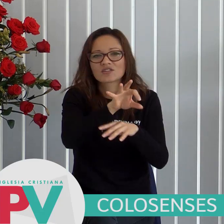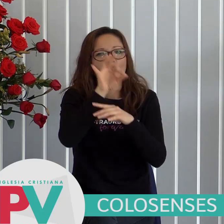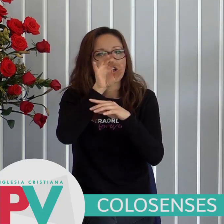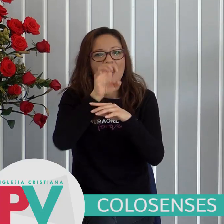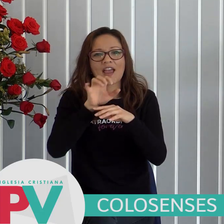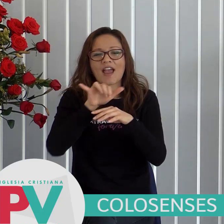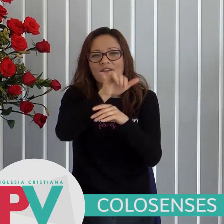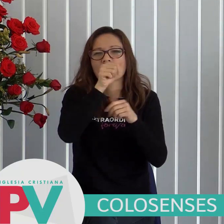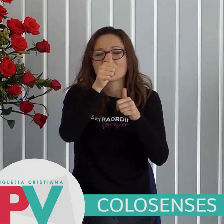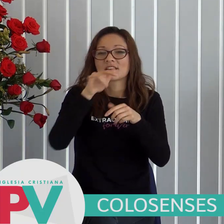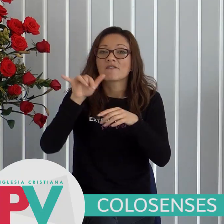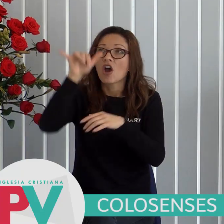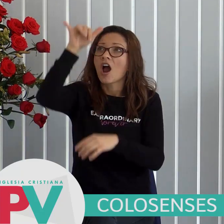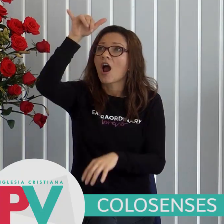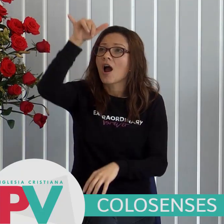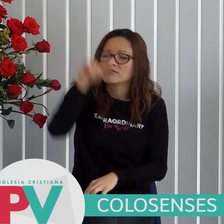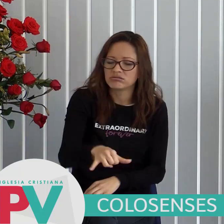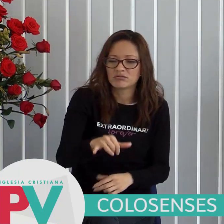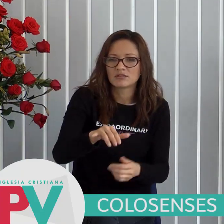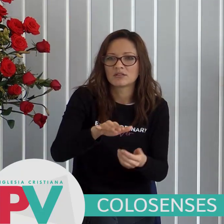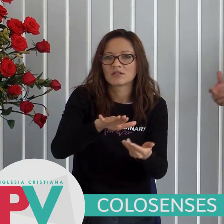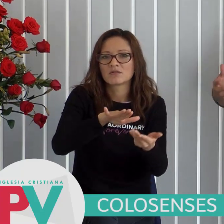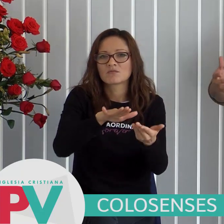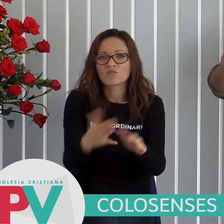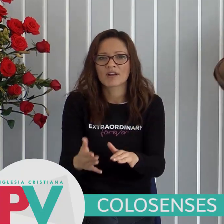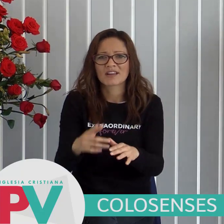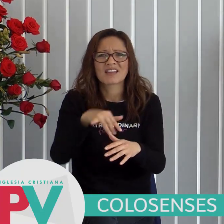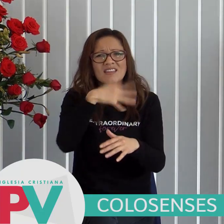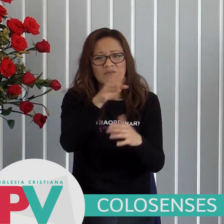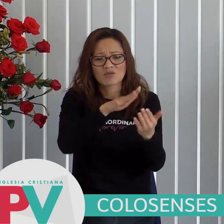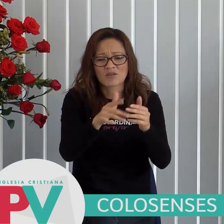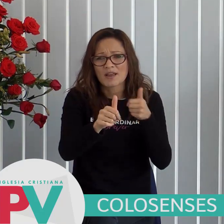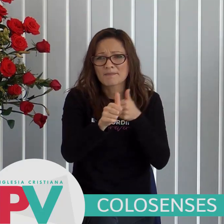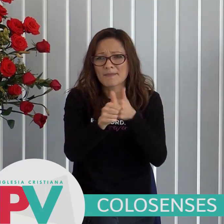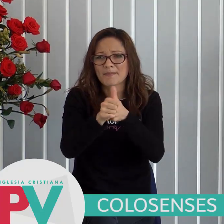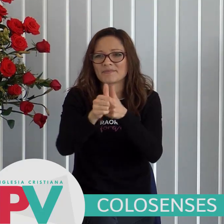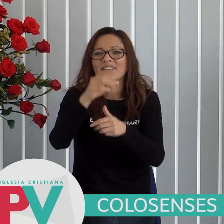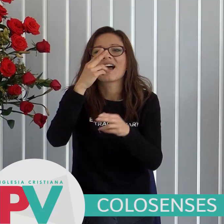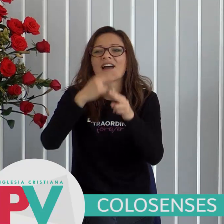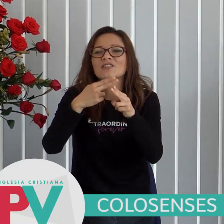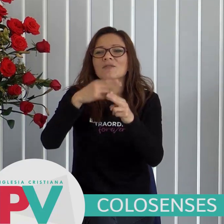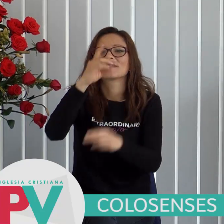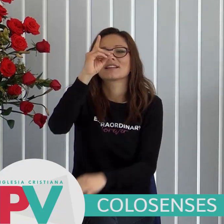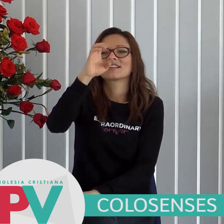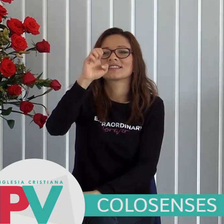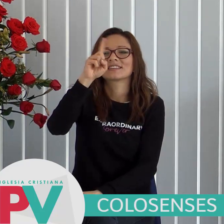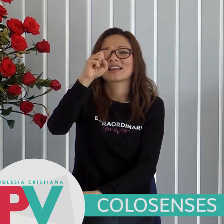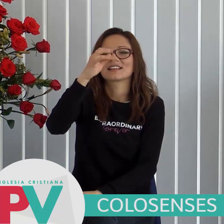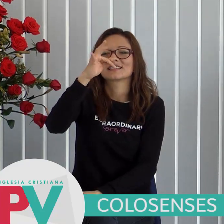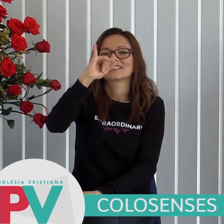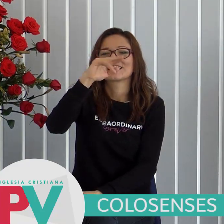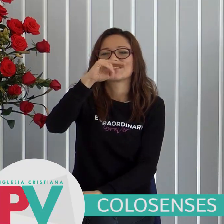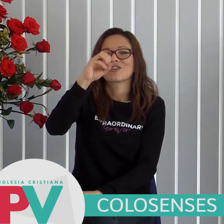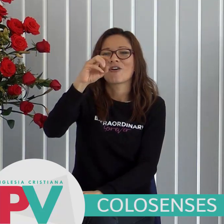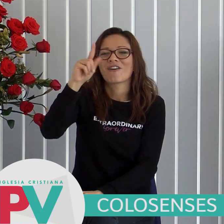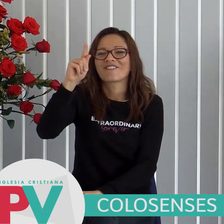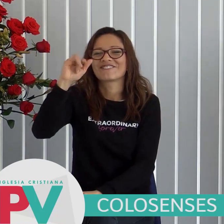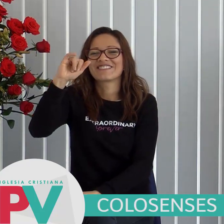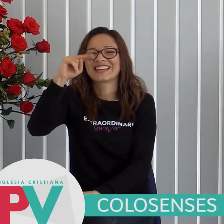avión se cayó. Entonces ellos se salvan de la muerte y después la muerte está detrás de ellos. Destino final. Pastor Ludo, que sí conoce de